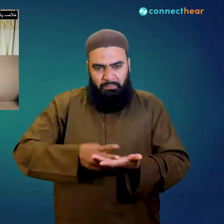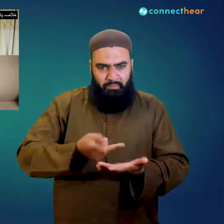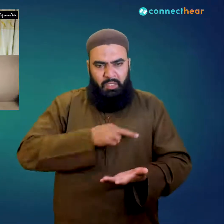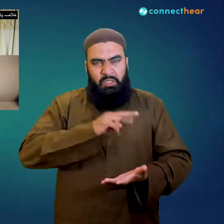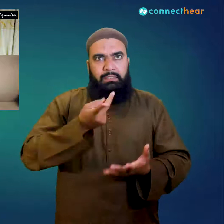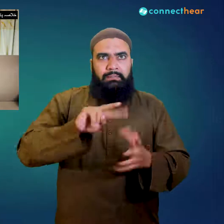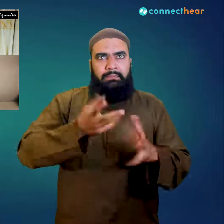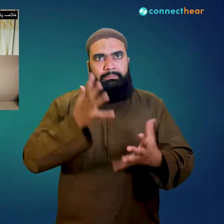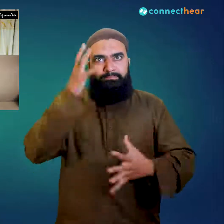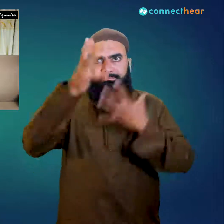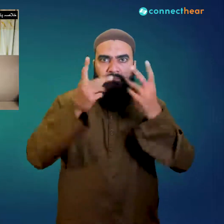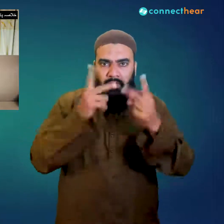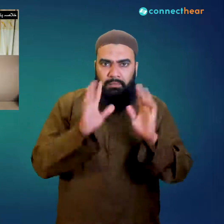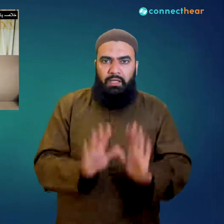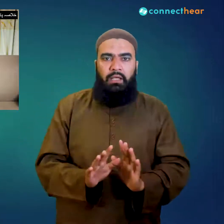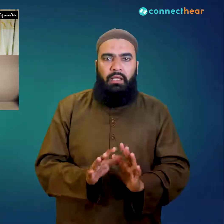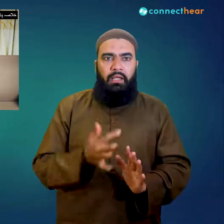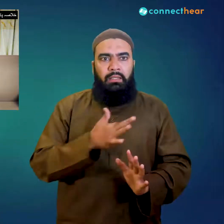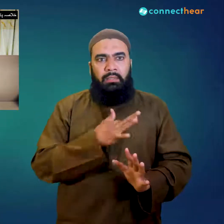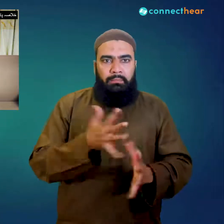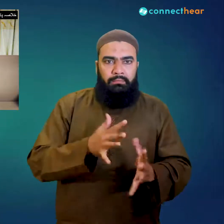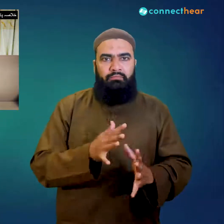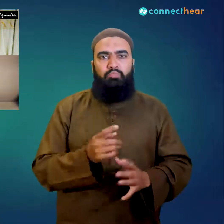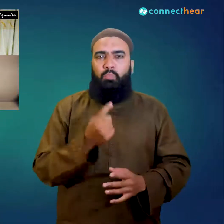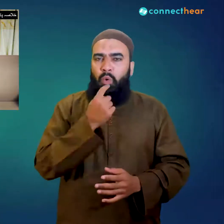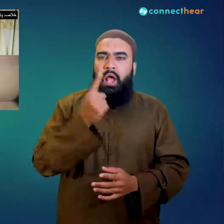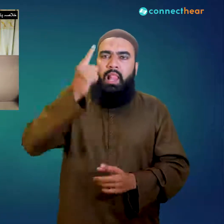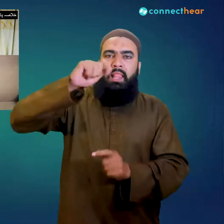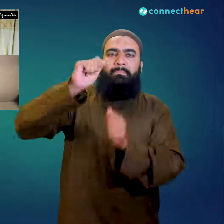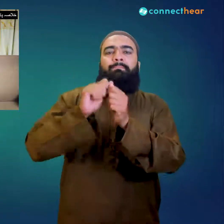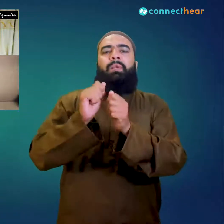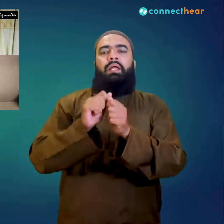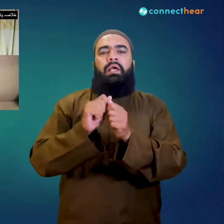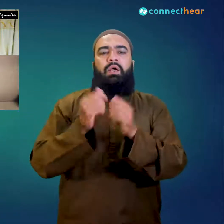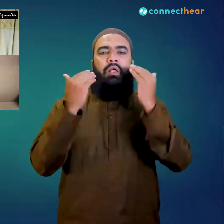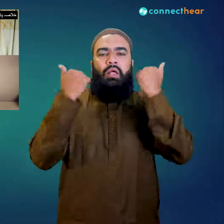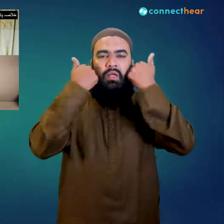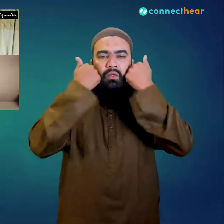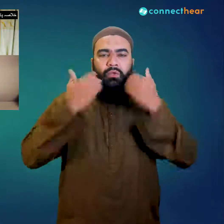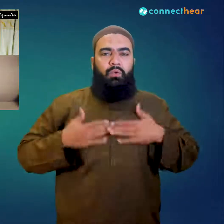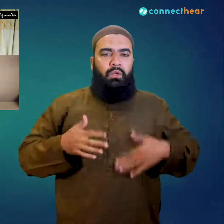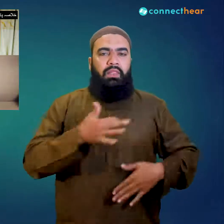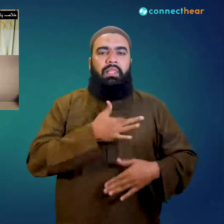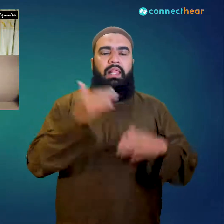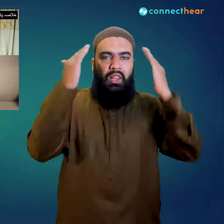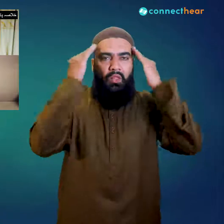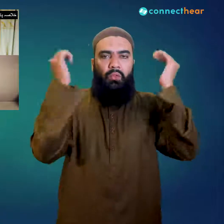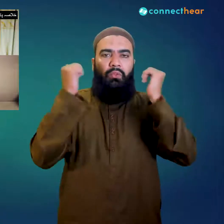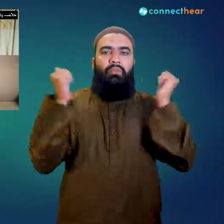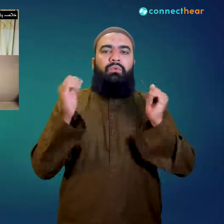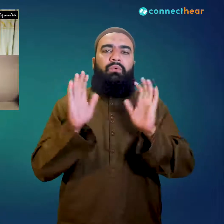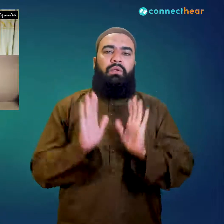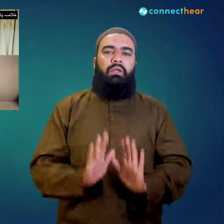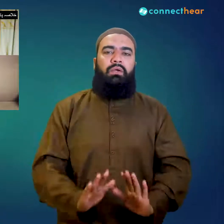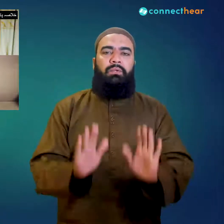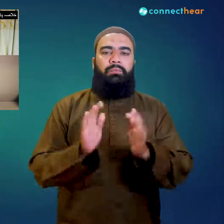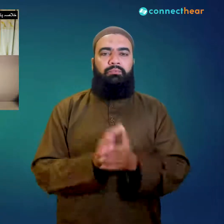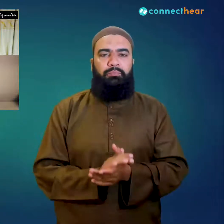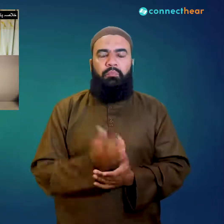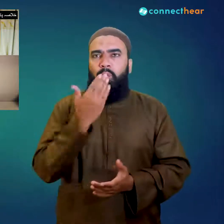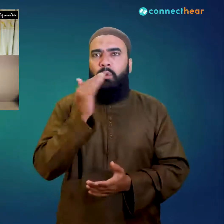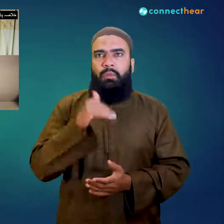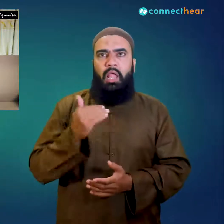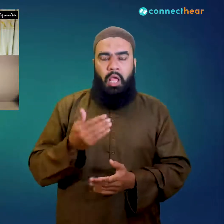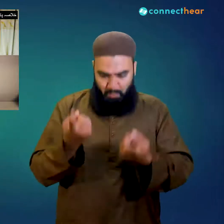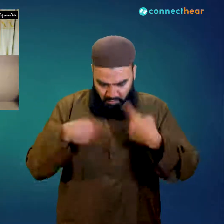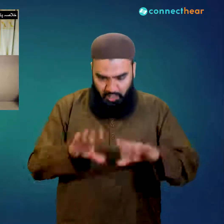ہم اللہ کے لیے ہیں، ہم بھی اللہ ہی کی طرف لوٹ کر جانے والے ہیں، تو مومن کا یہ نظریہ اور یہ عقیدہ اس کے دل کے اندر ایک تسلی